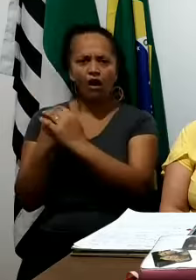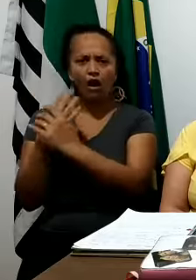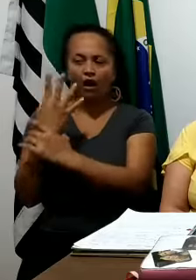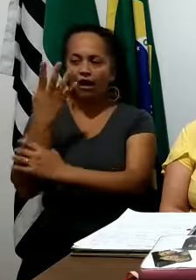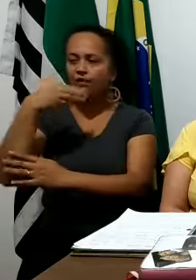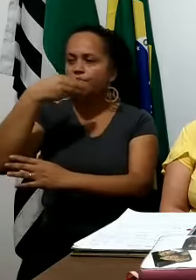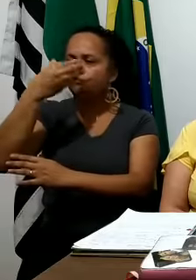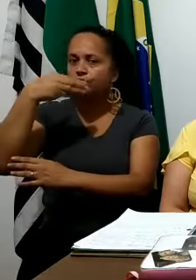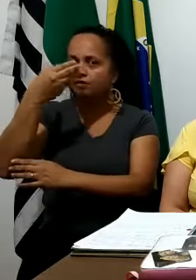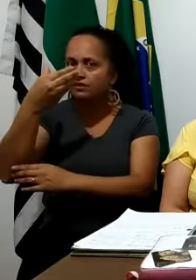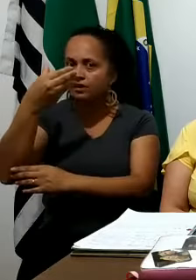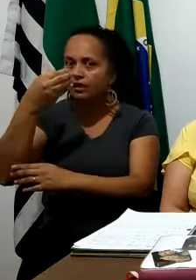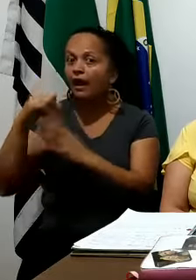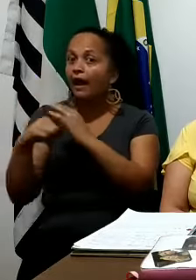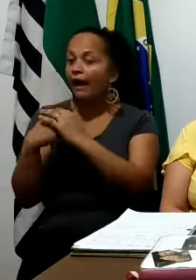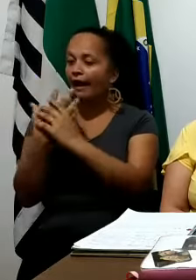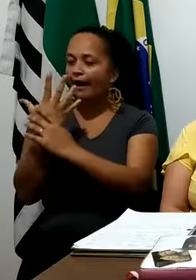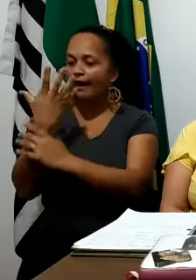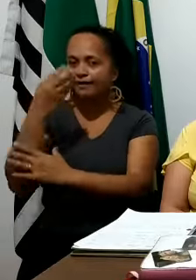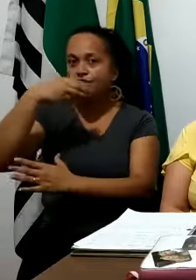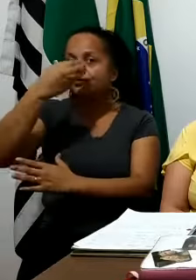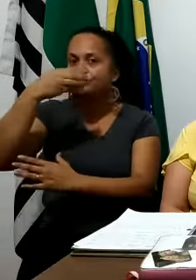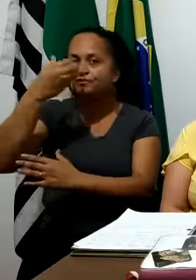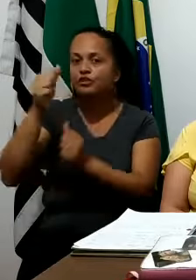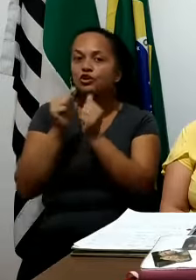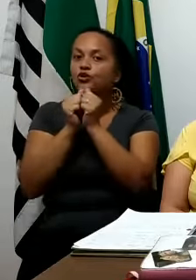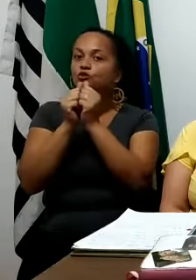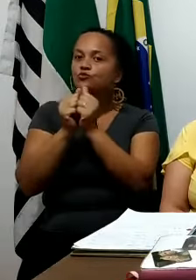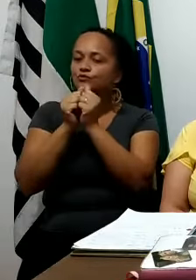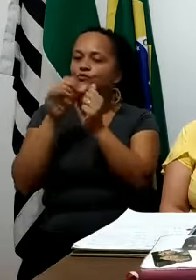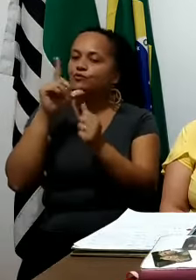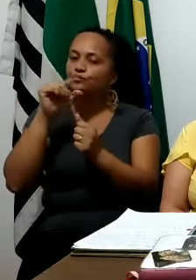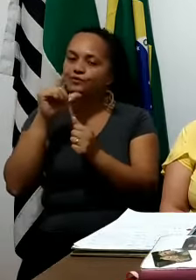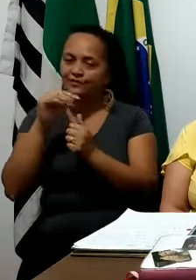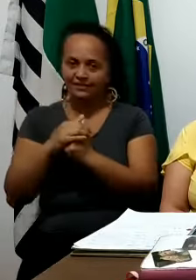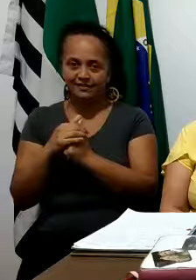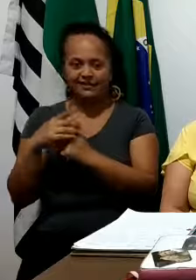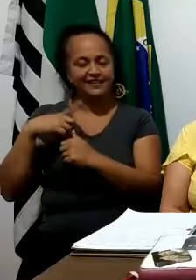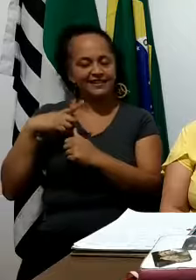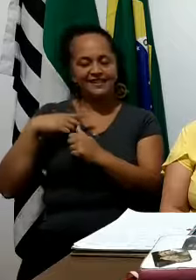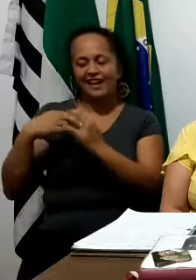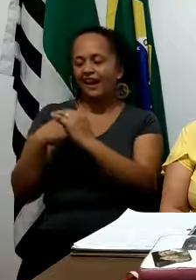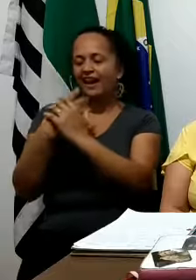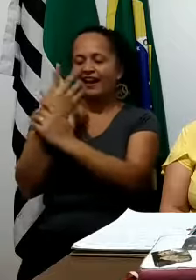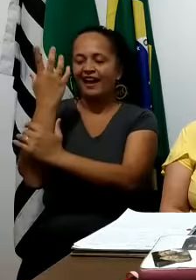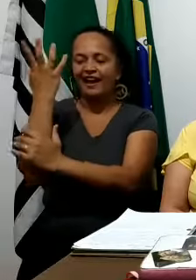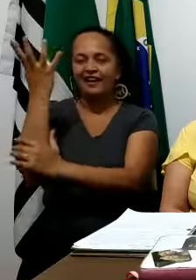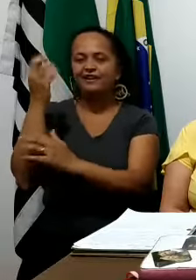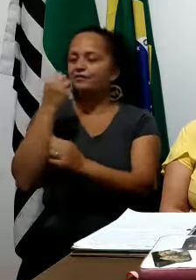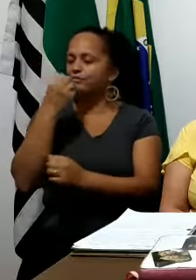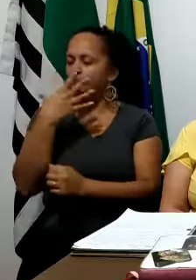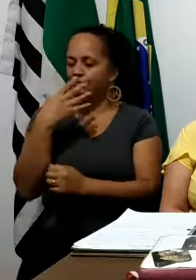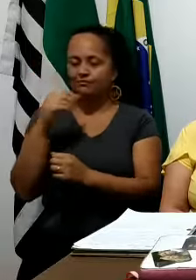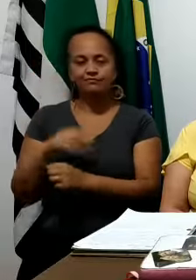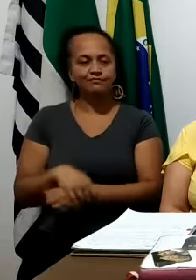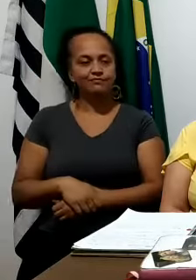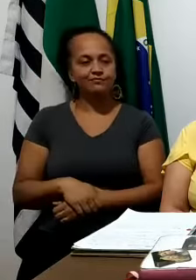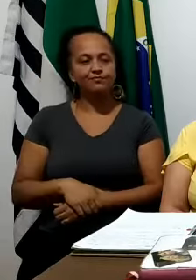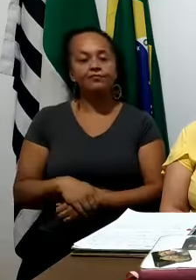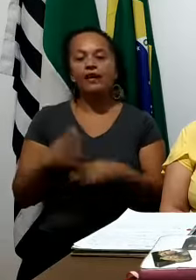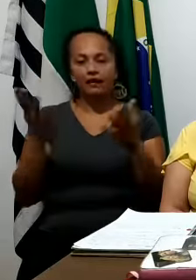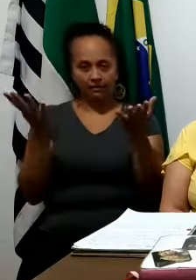junto à fonte. Seus ramos se estendem por cima do muro. Agora os irmãos podem abrir a Bíblia, por